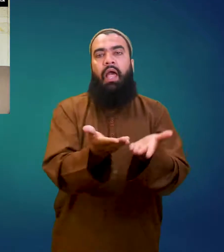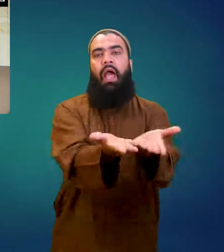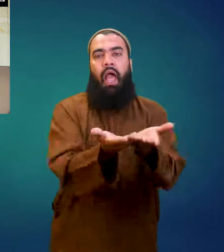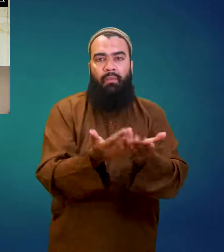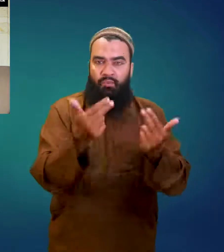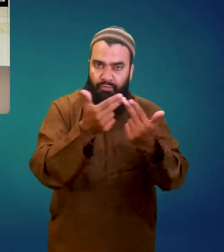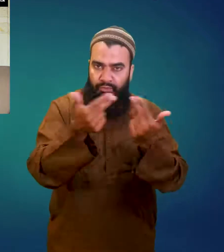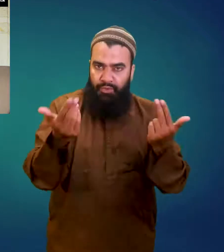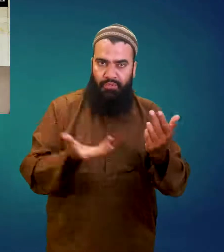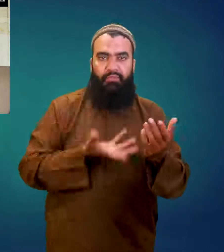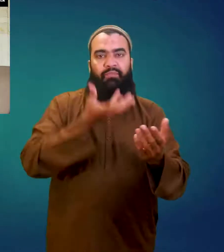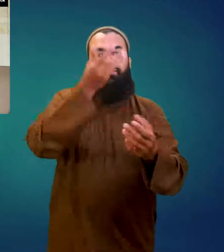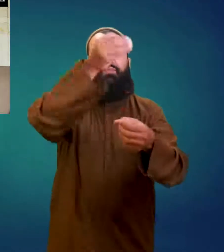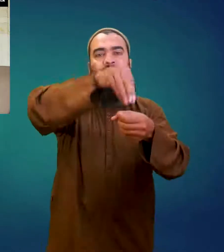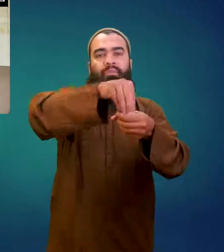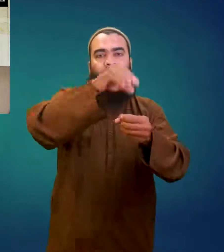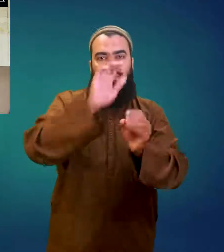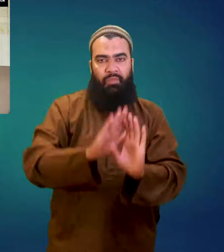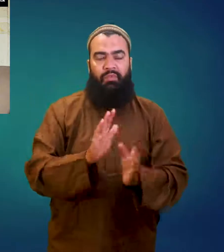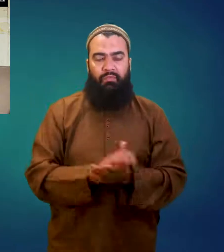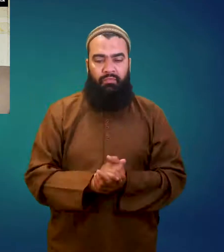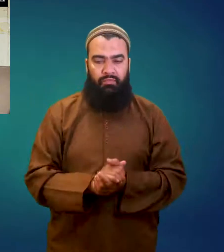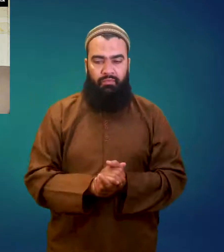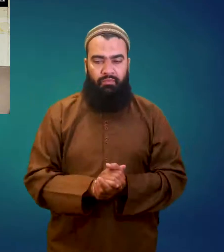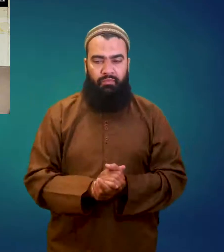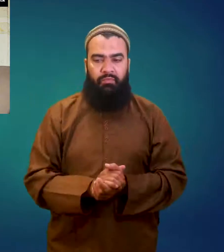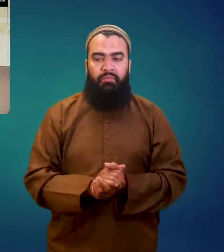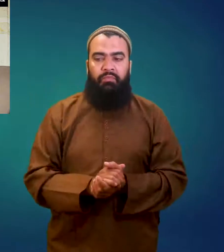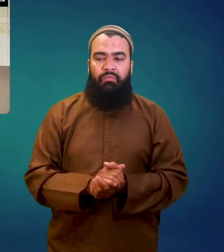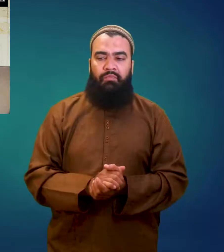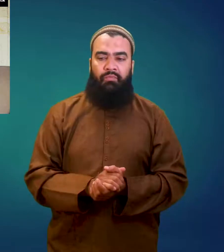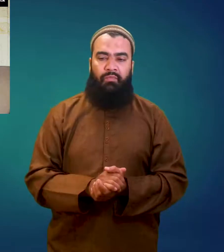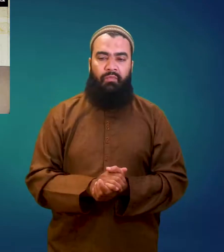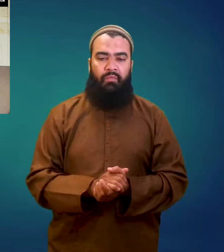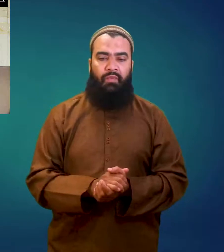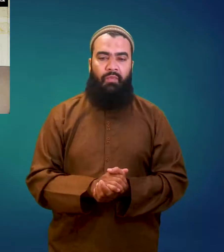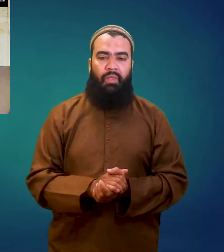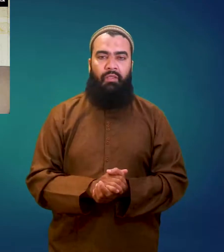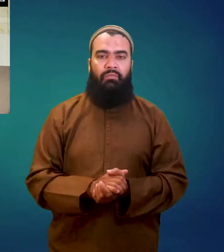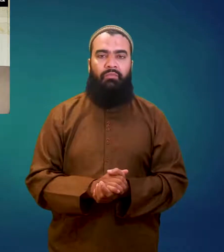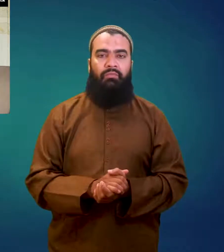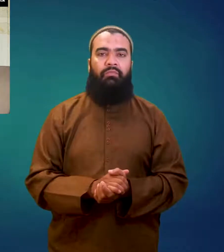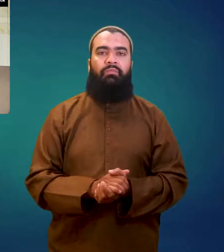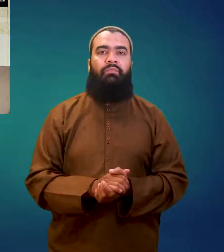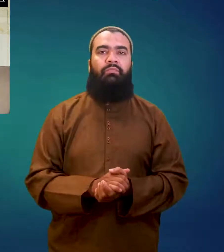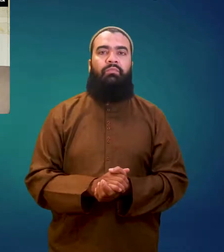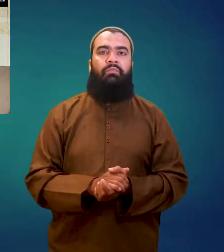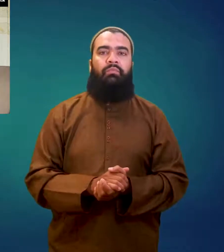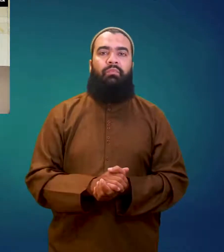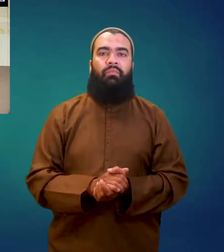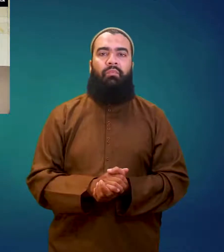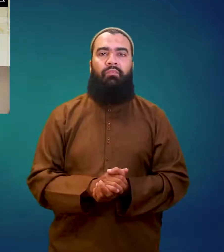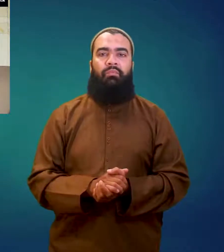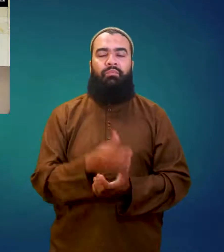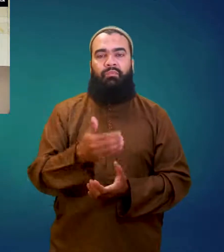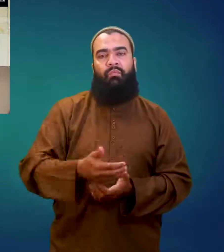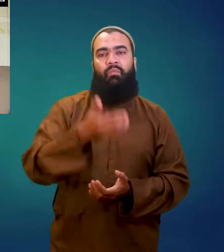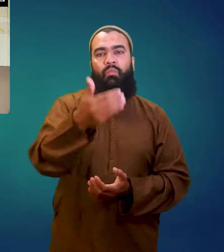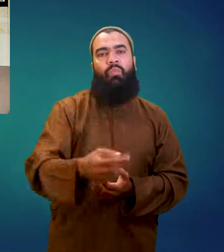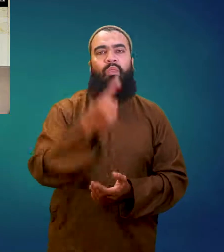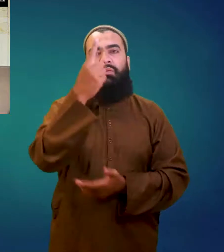سے متعلق ہیں۔ رکوع 18، آیت نمبر 17، کانوا قلیلا من اللیل